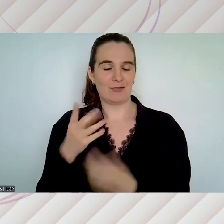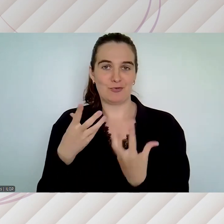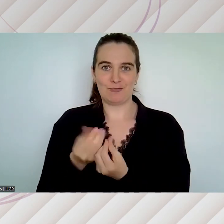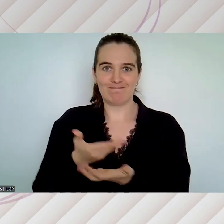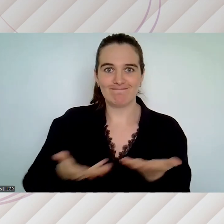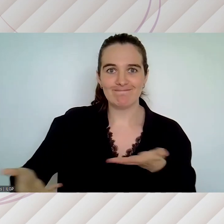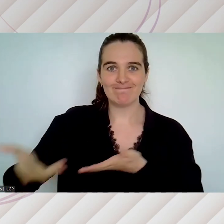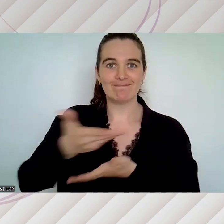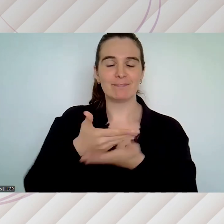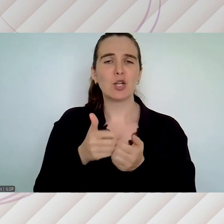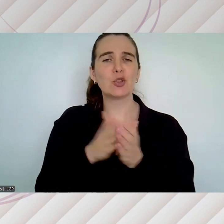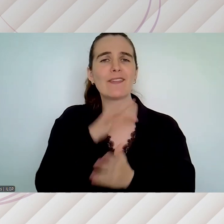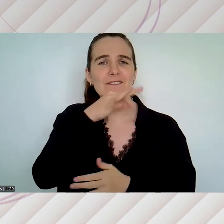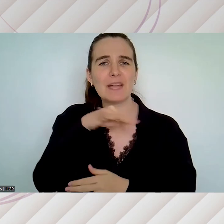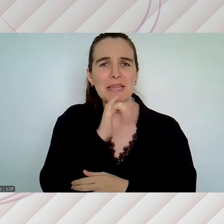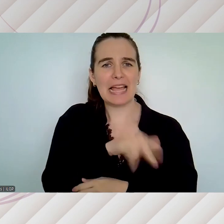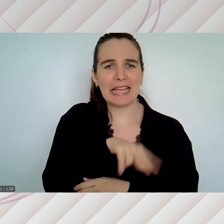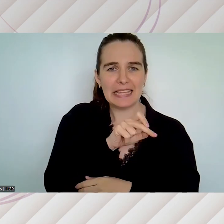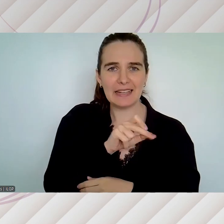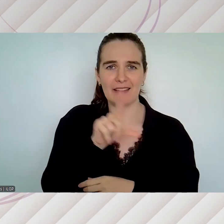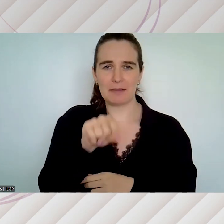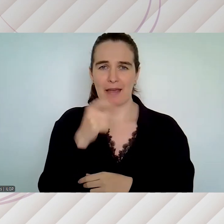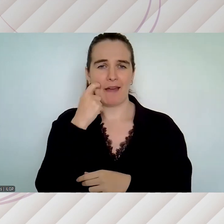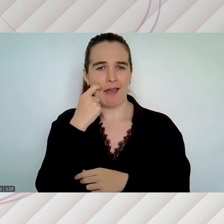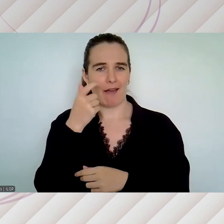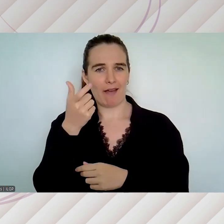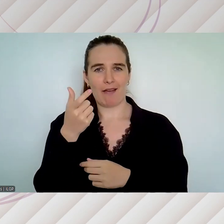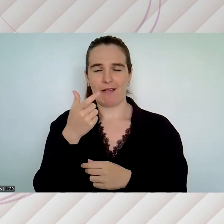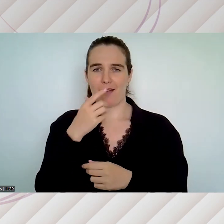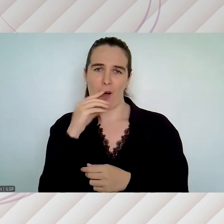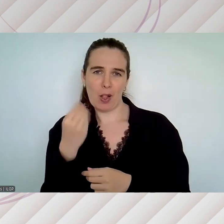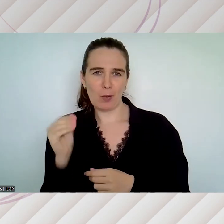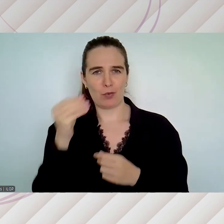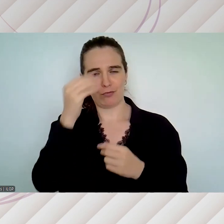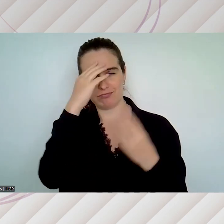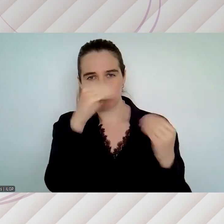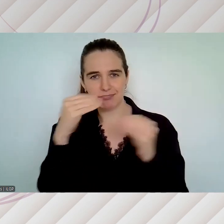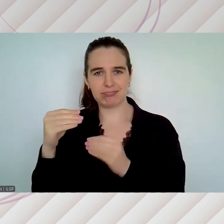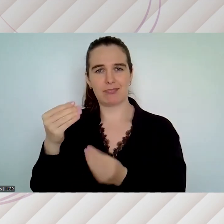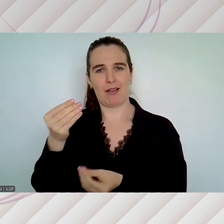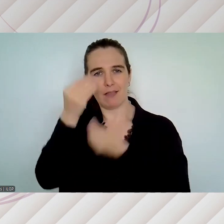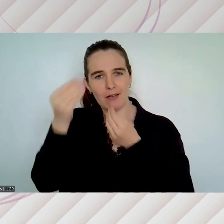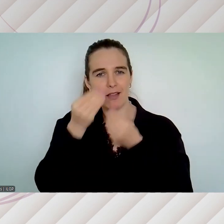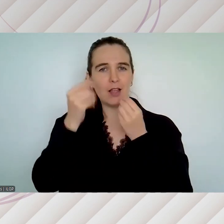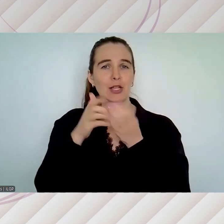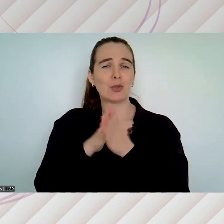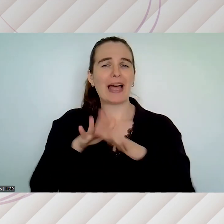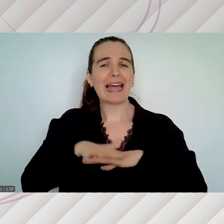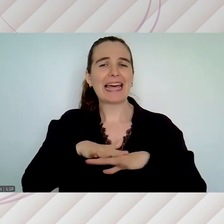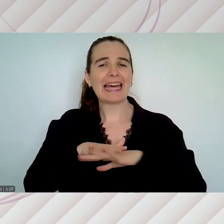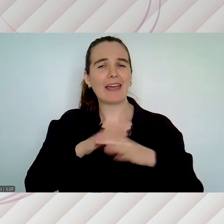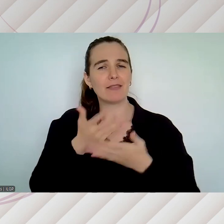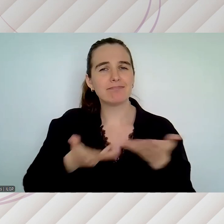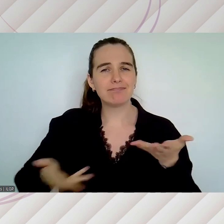toda a família INA, a todos os formandos, a todos os alunos, a todos os formadores, a toda esta rede que se concretiza